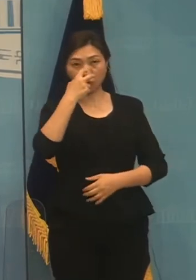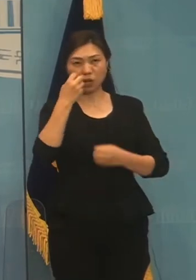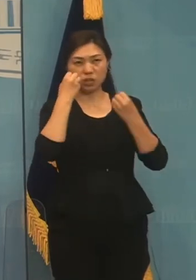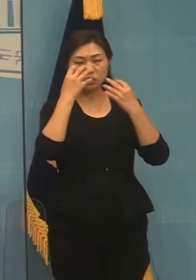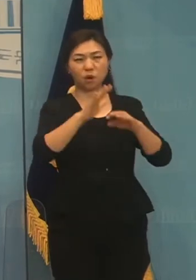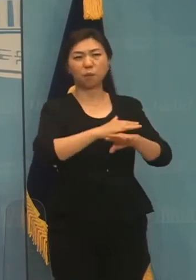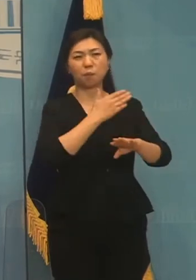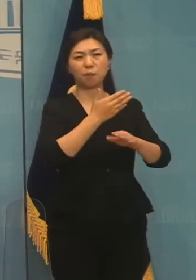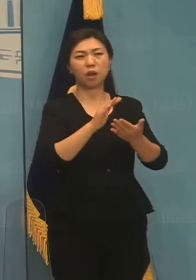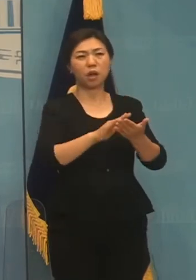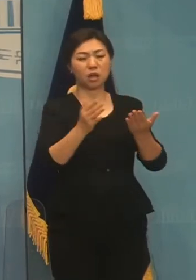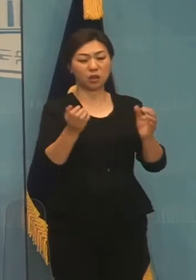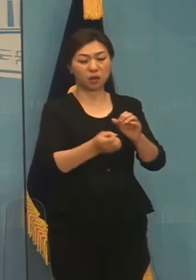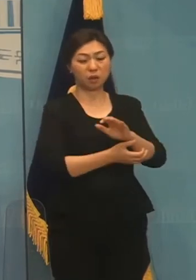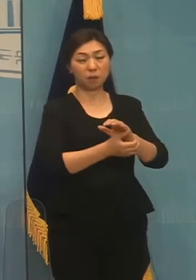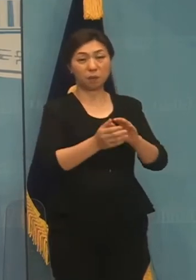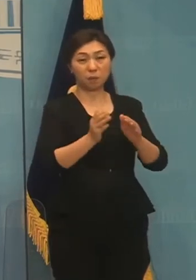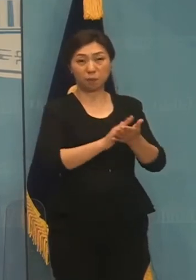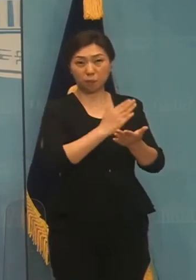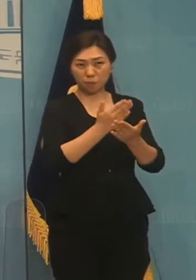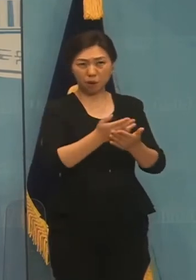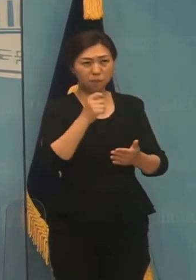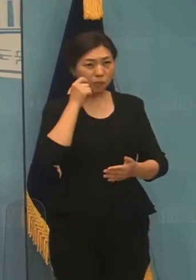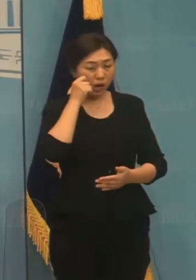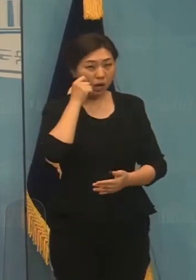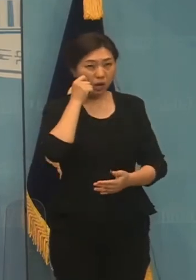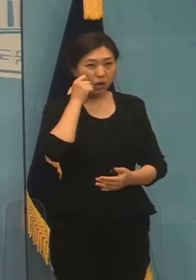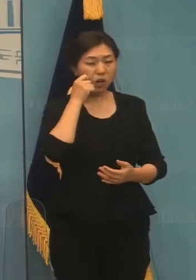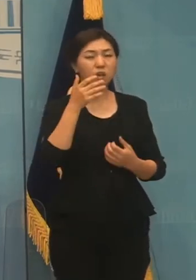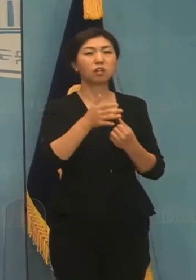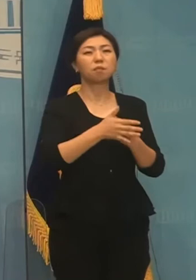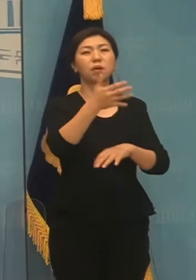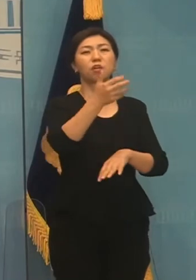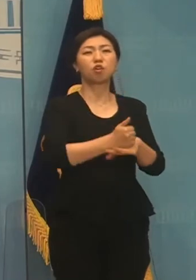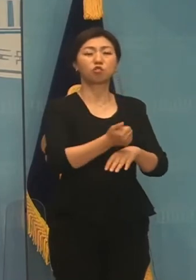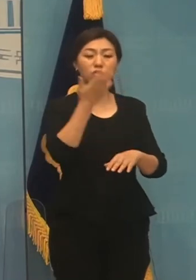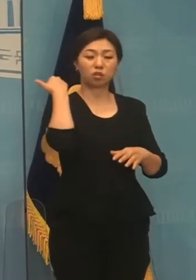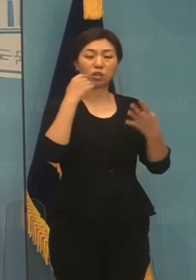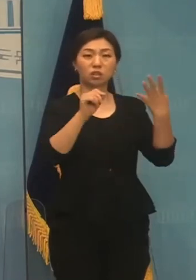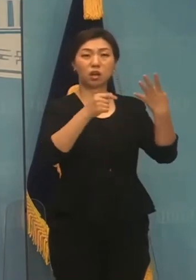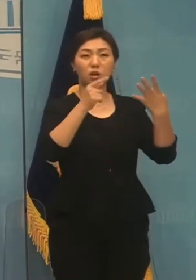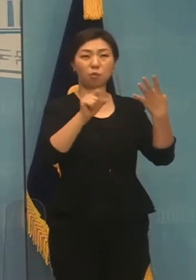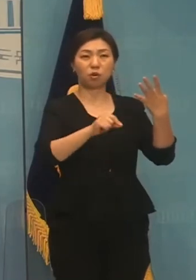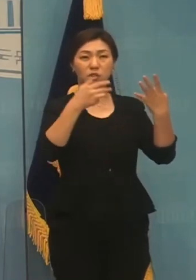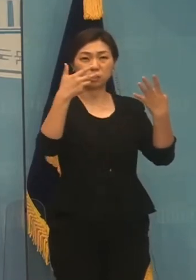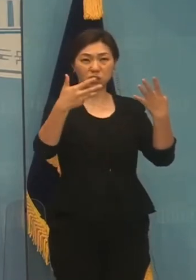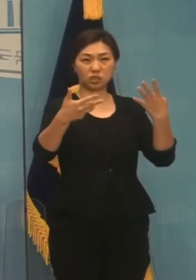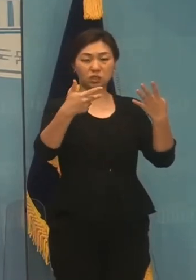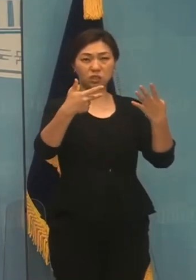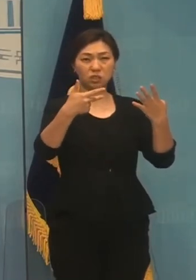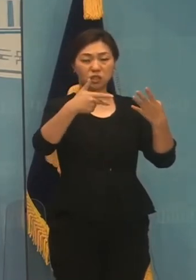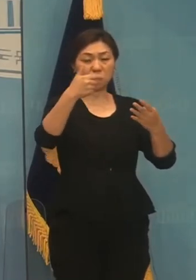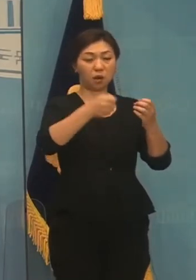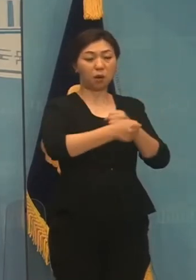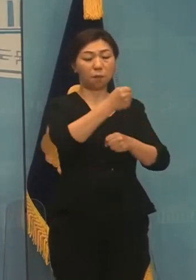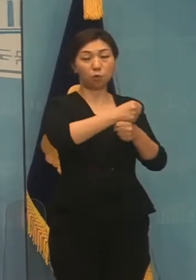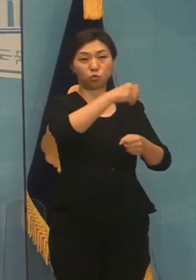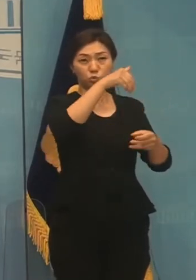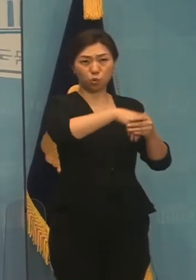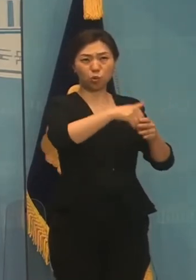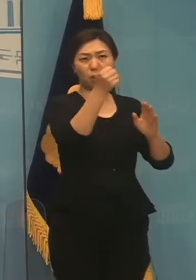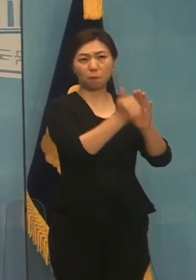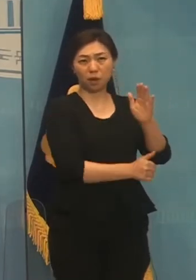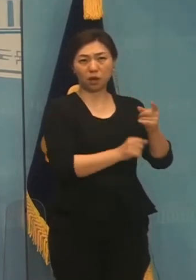재보선에서 시민들로부터 매서운 심판을 받았던 것을 상기하기 바랍니다. 지금 변하지 않으면